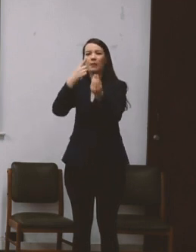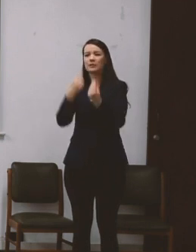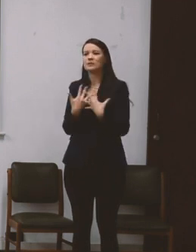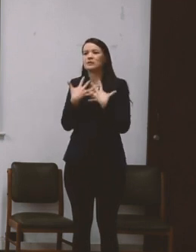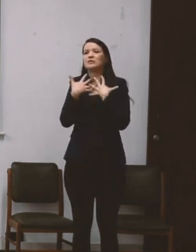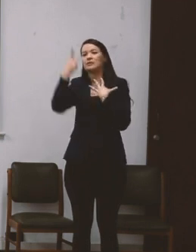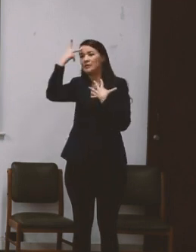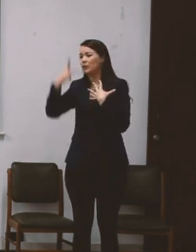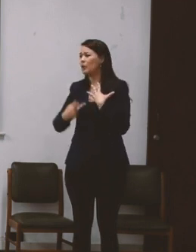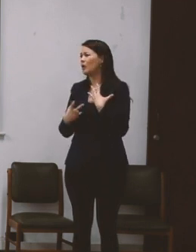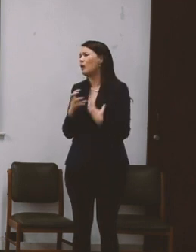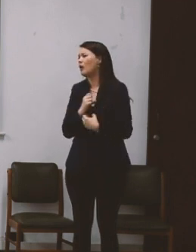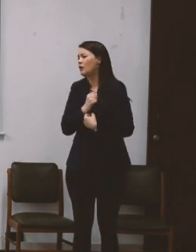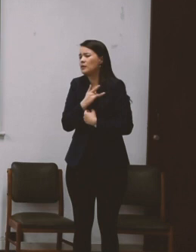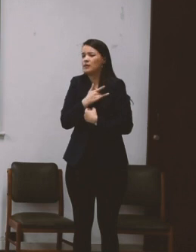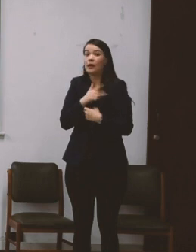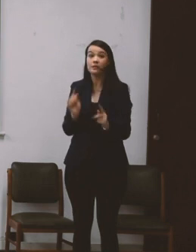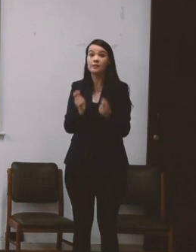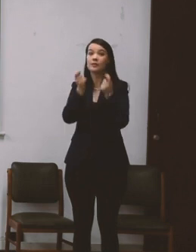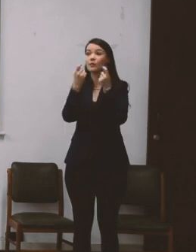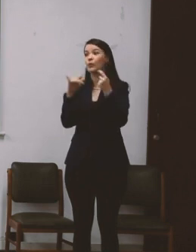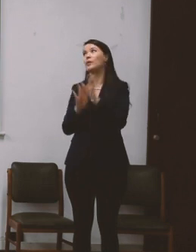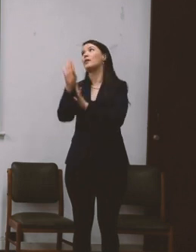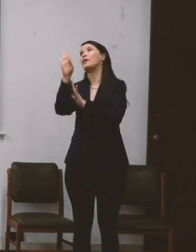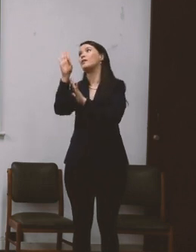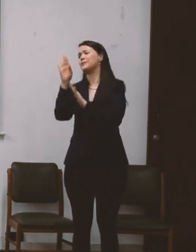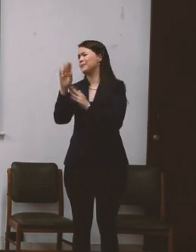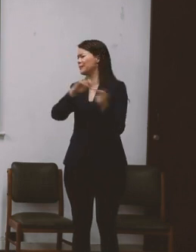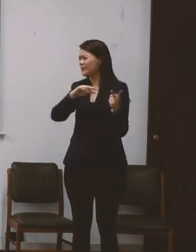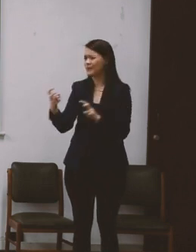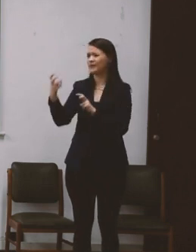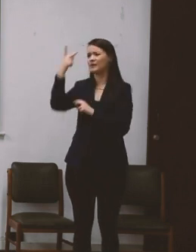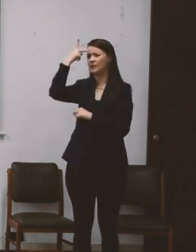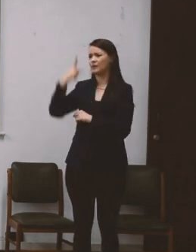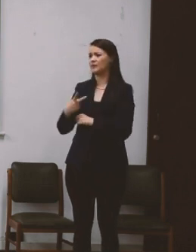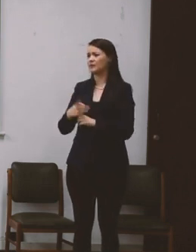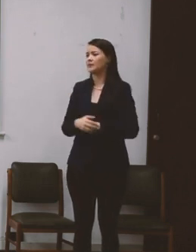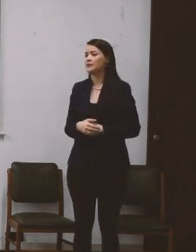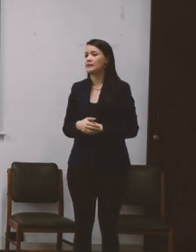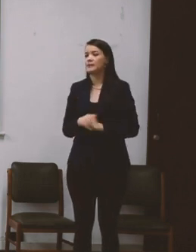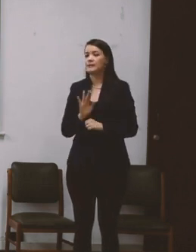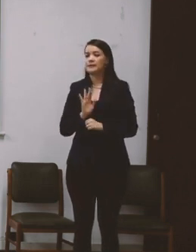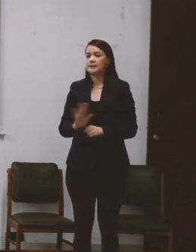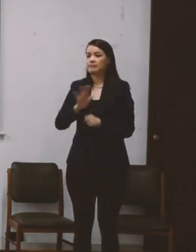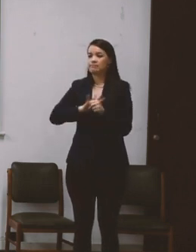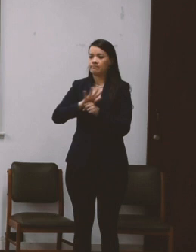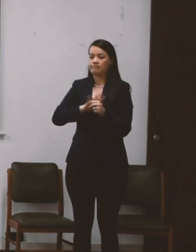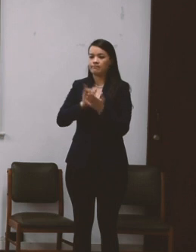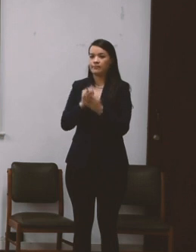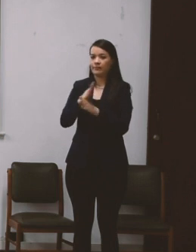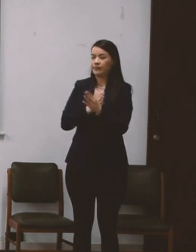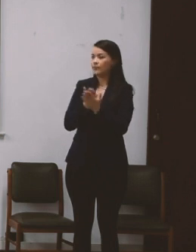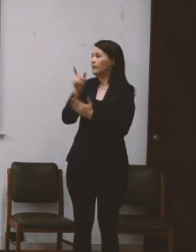atosigada por las historias de tragedia, salvación y superación personal. Dadas las circunstancias, iniciando la propuesta